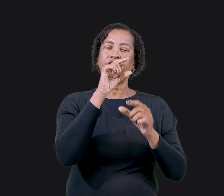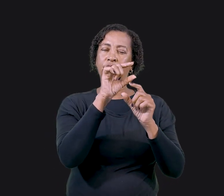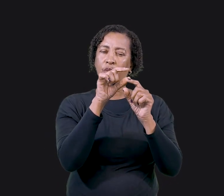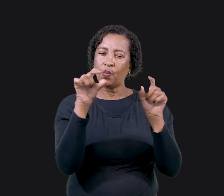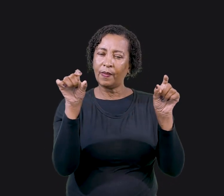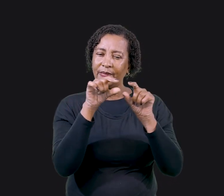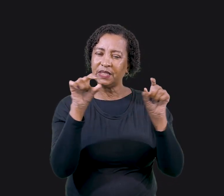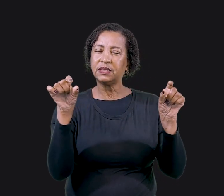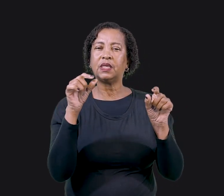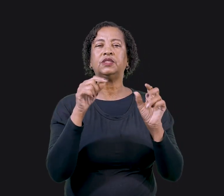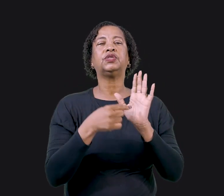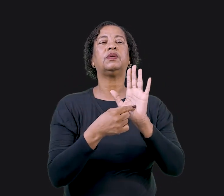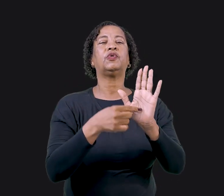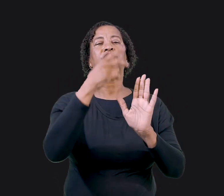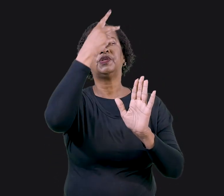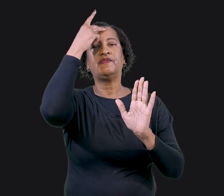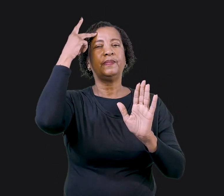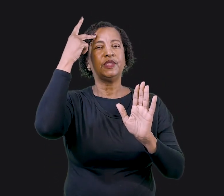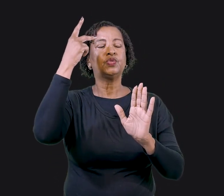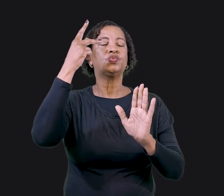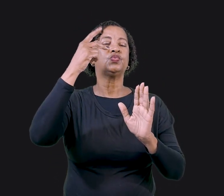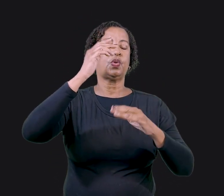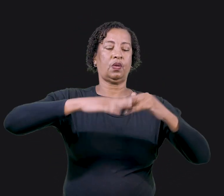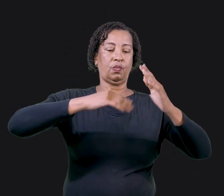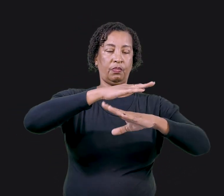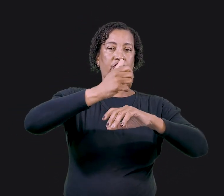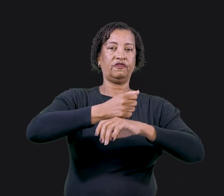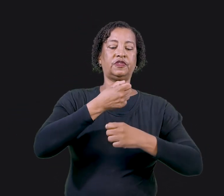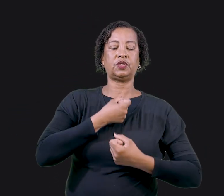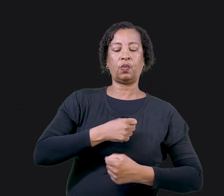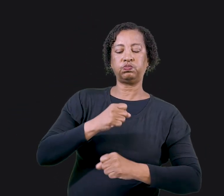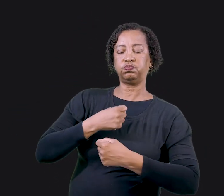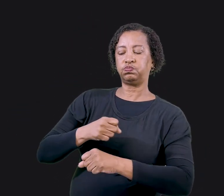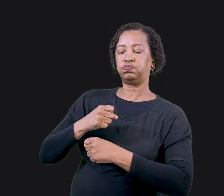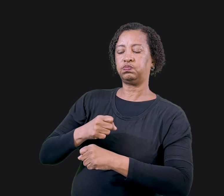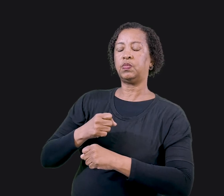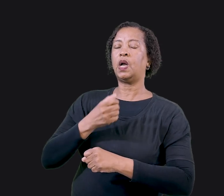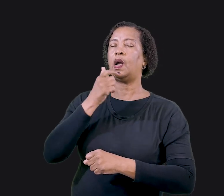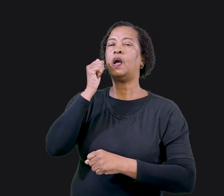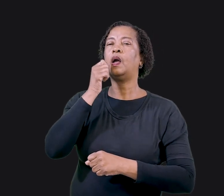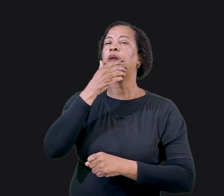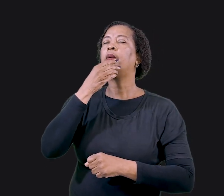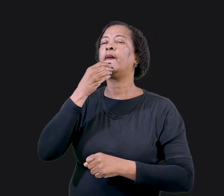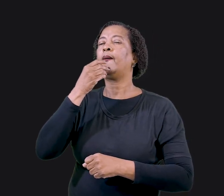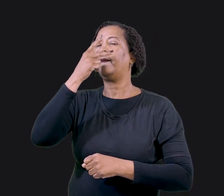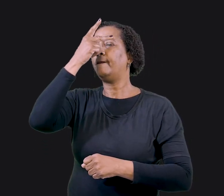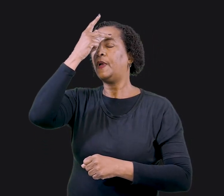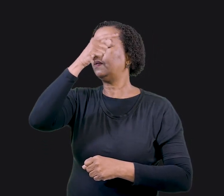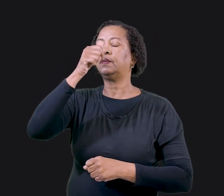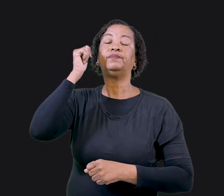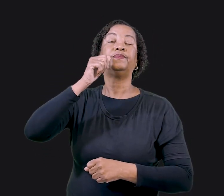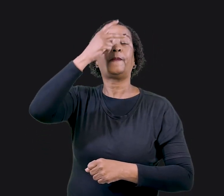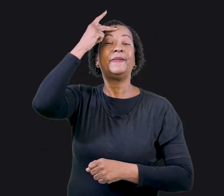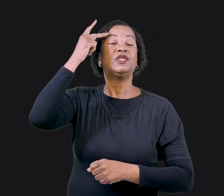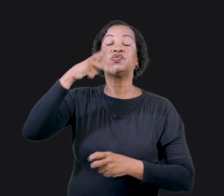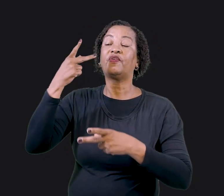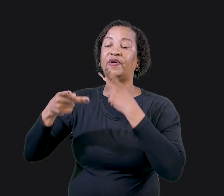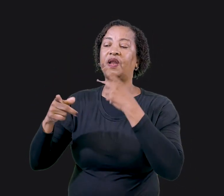executivo varrendo o chão e a legenda dizia: ele não aprendeu a delegar autoridade. Quando observamos